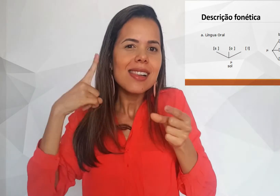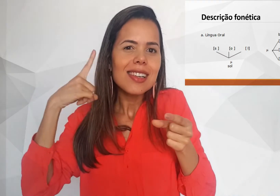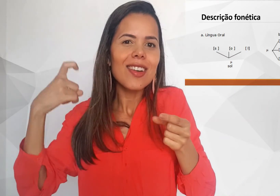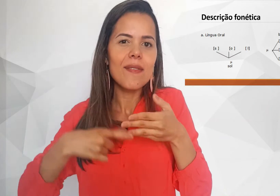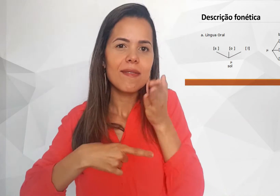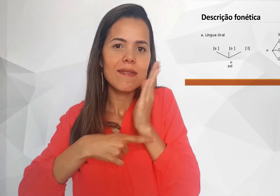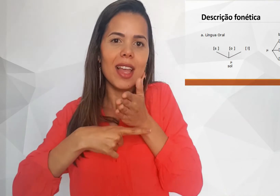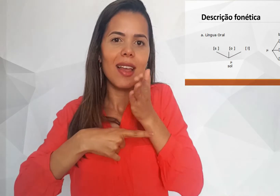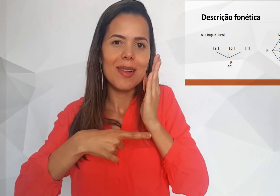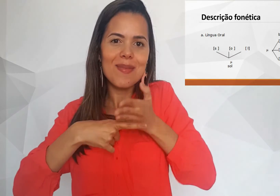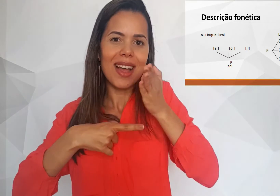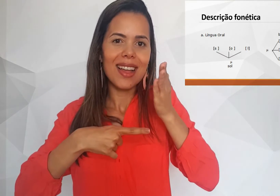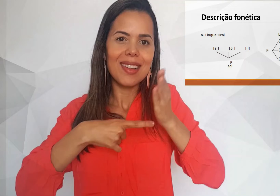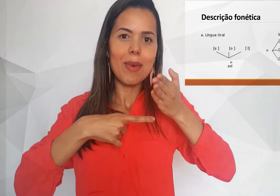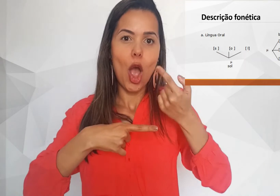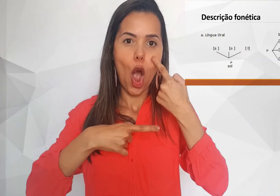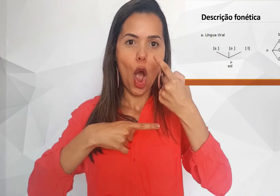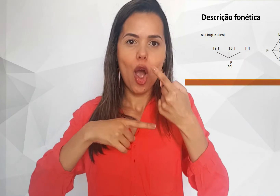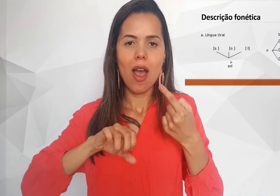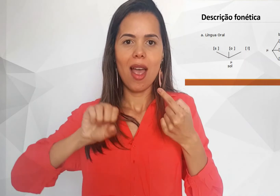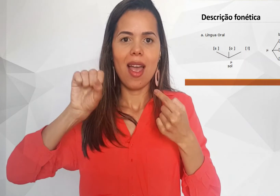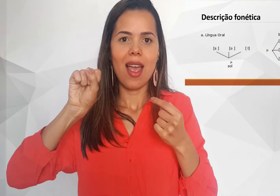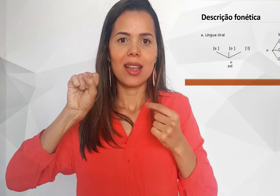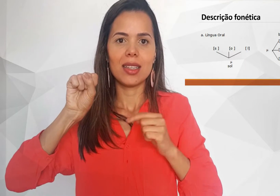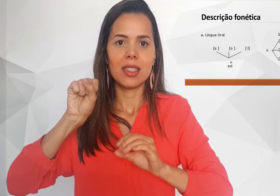som, como está representado aí, né?